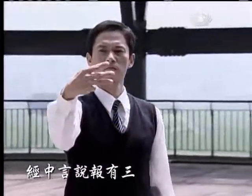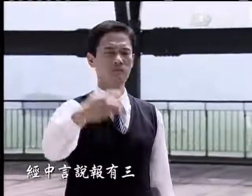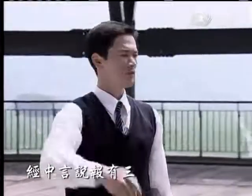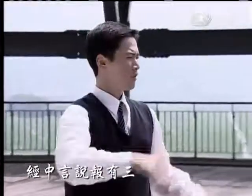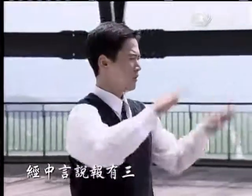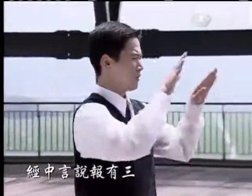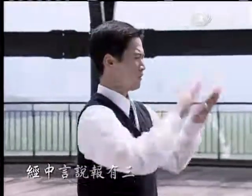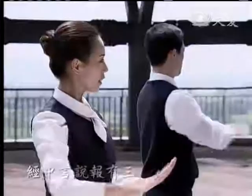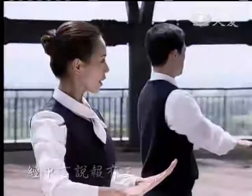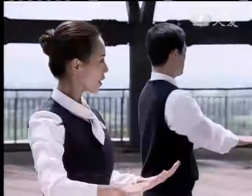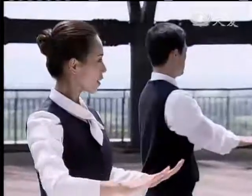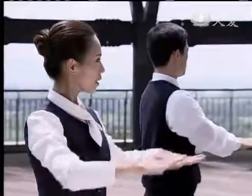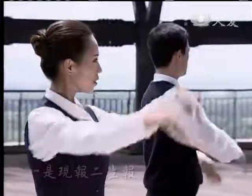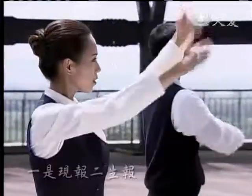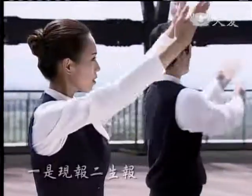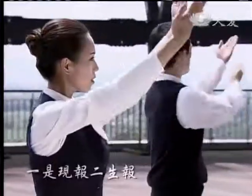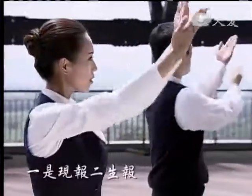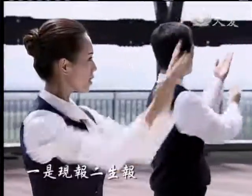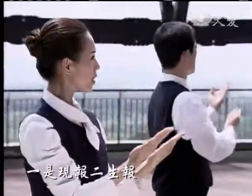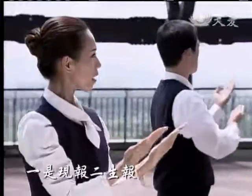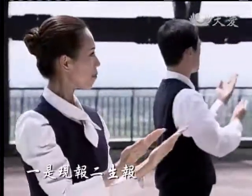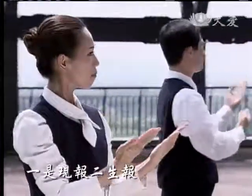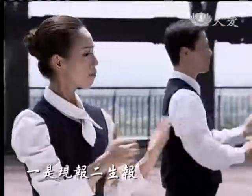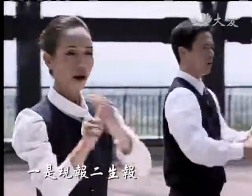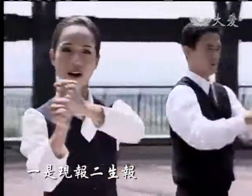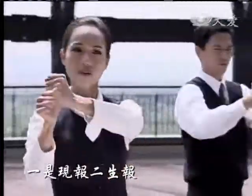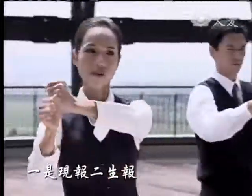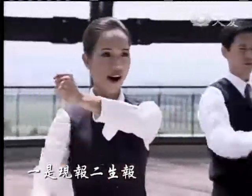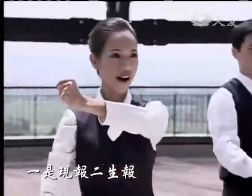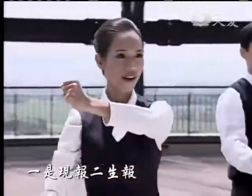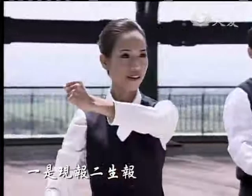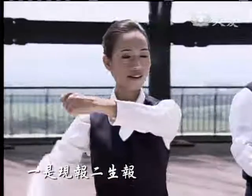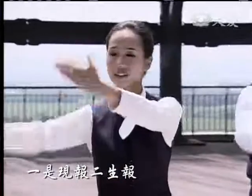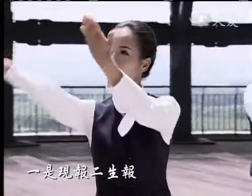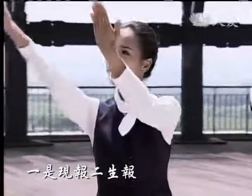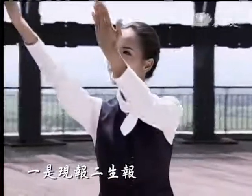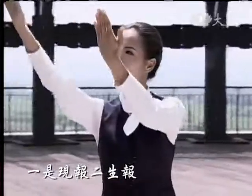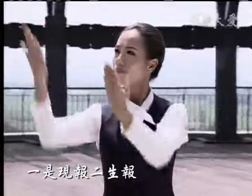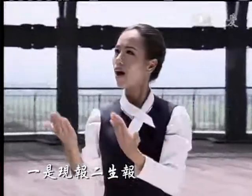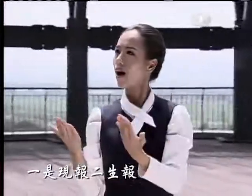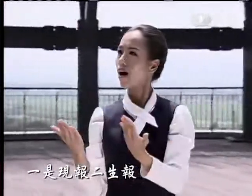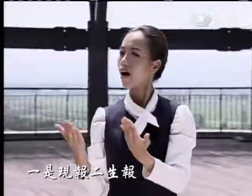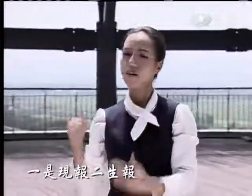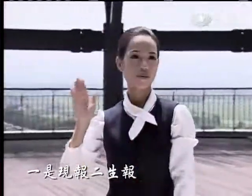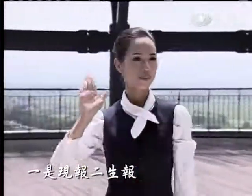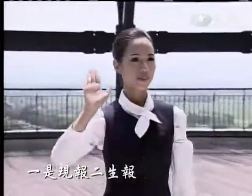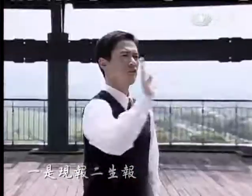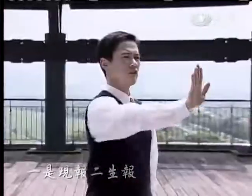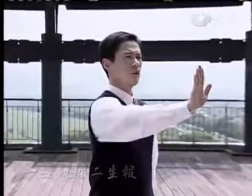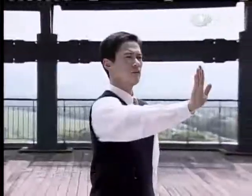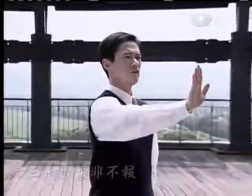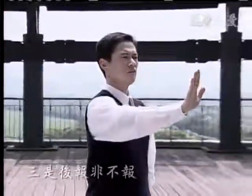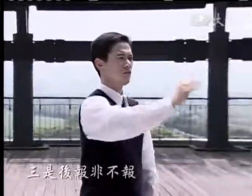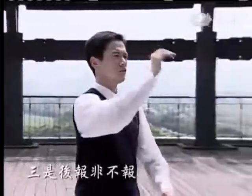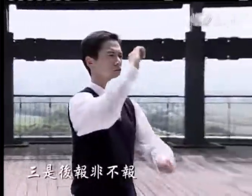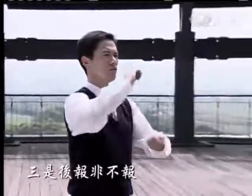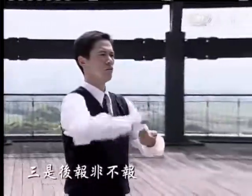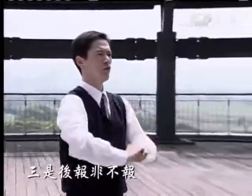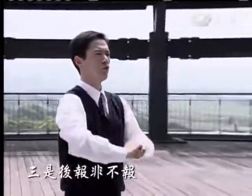三，一是先报而生报，三是